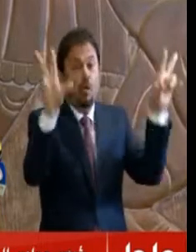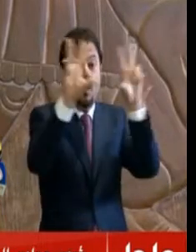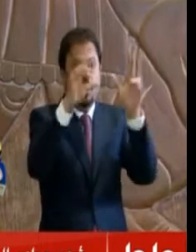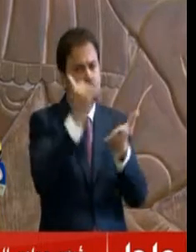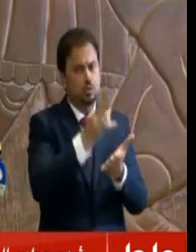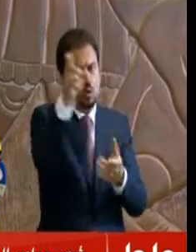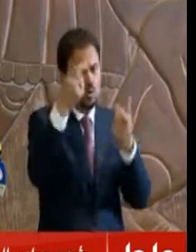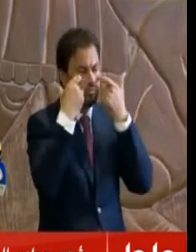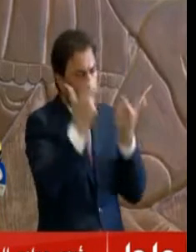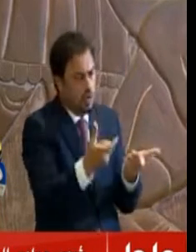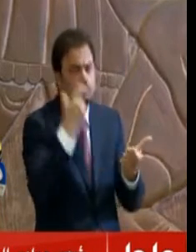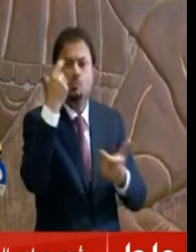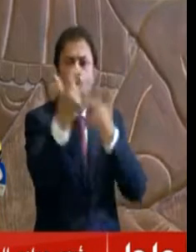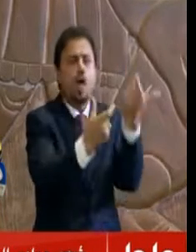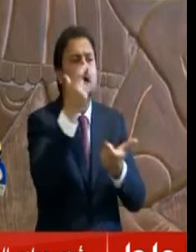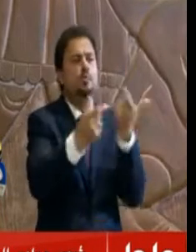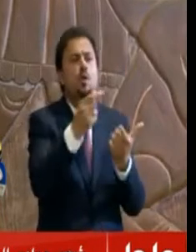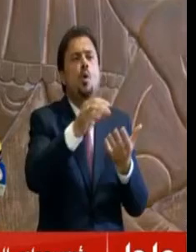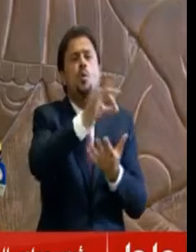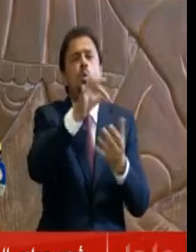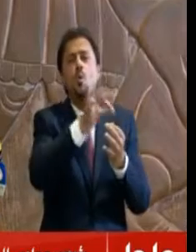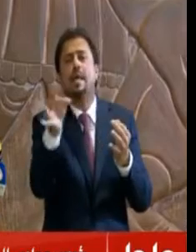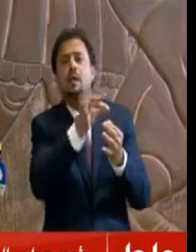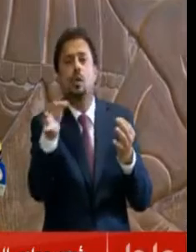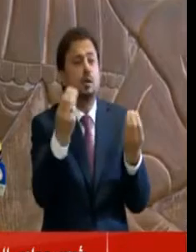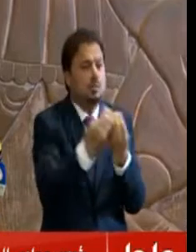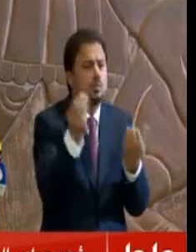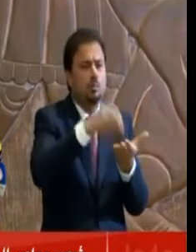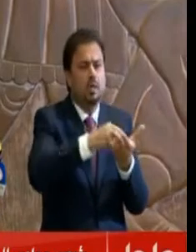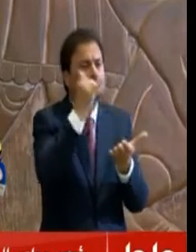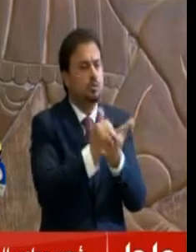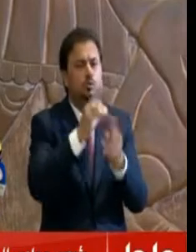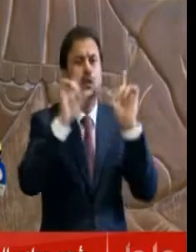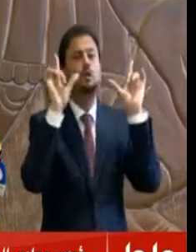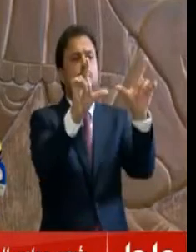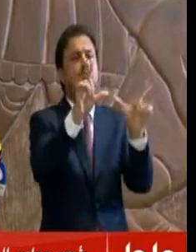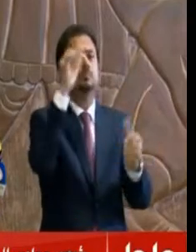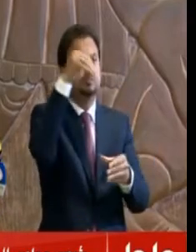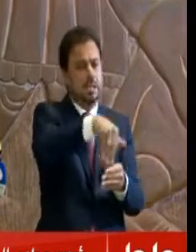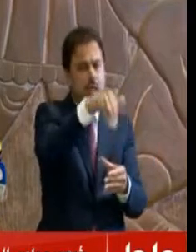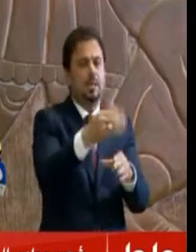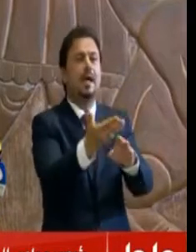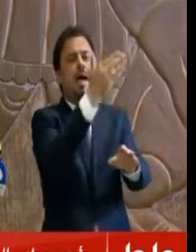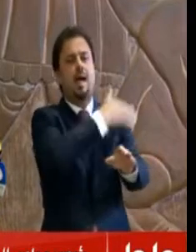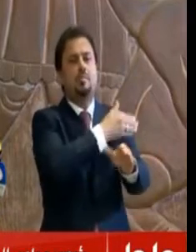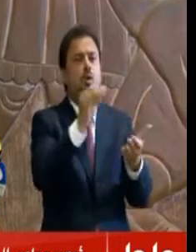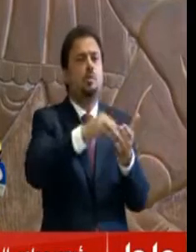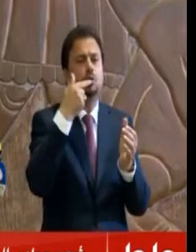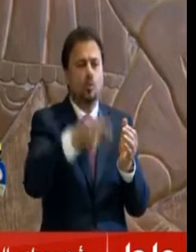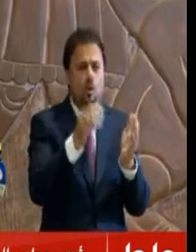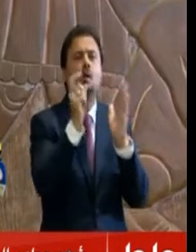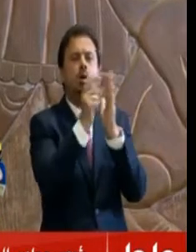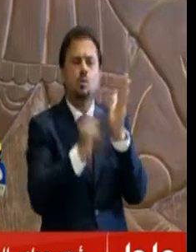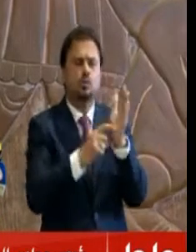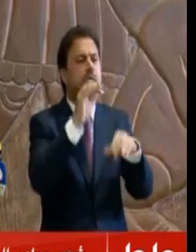الإعلام والمراقبين والوكلاء بناء على إجراءات أعدتها المفوضية سلفا وقبل موعد